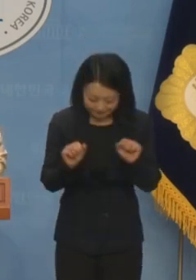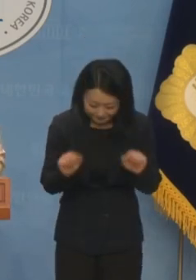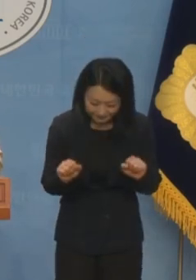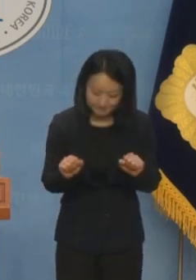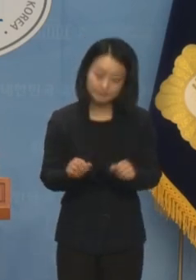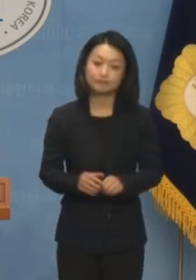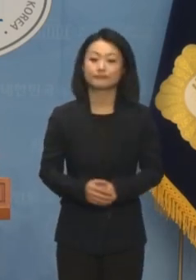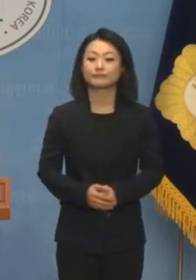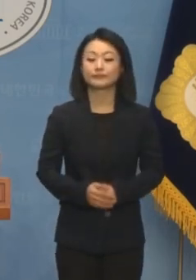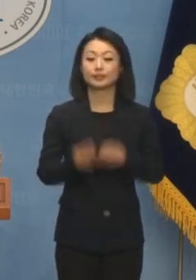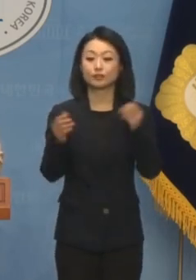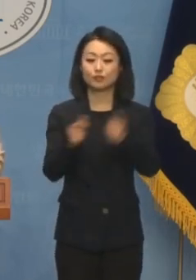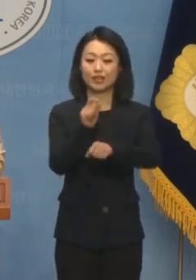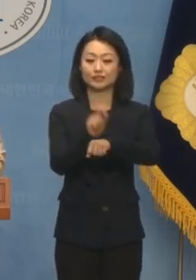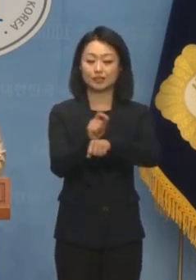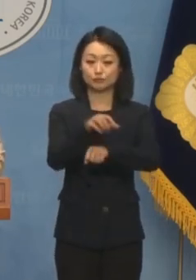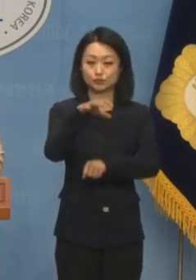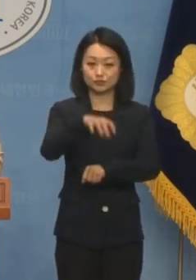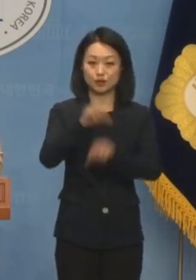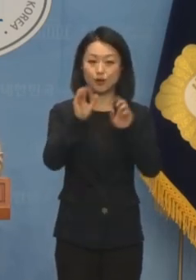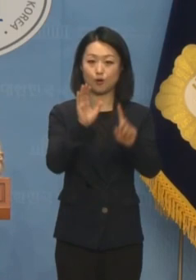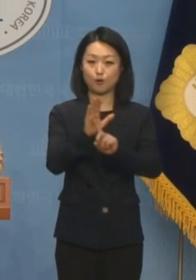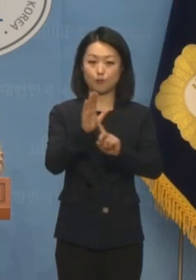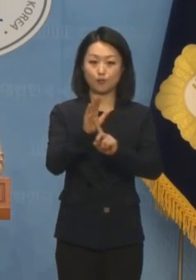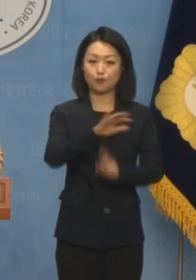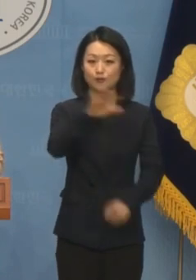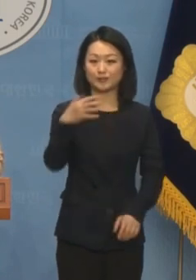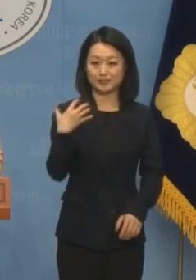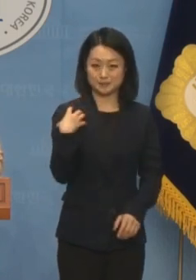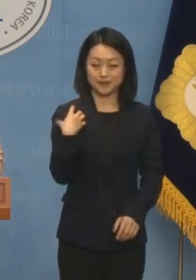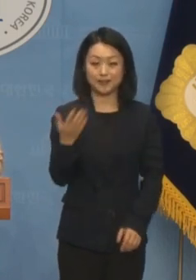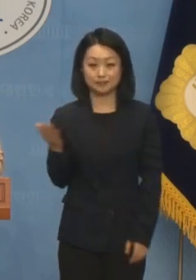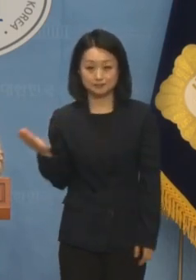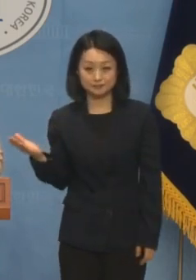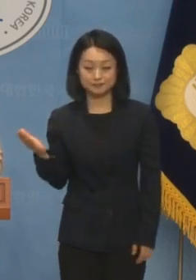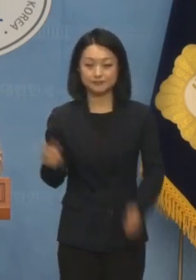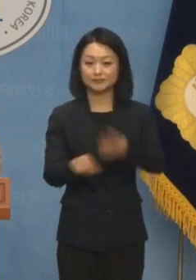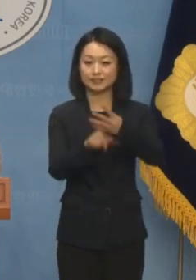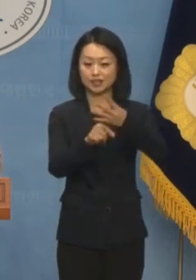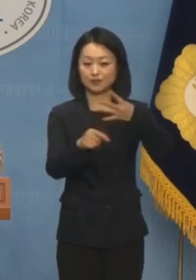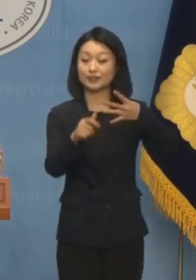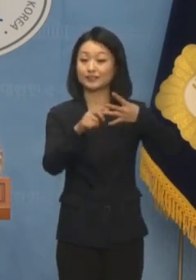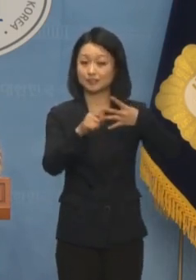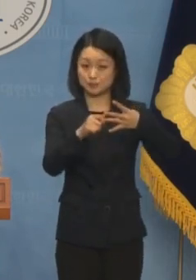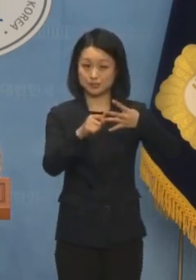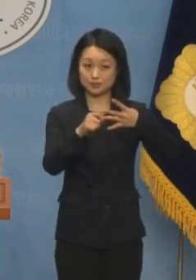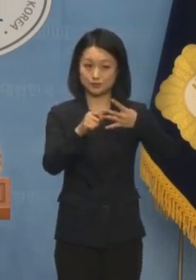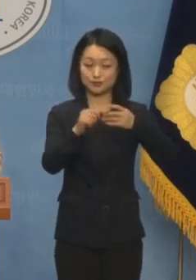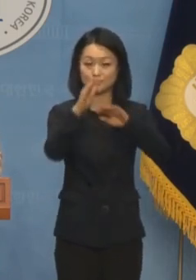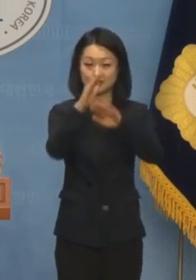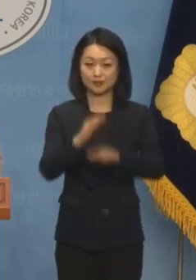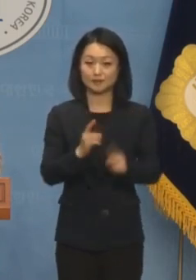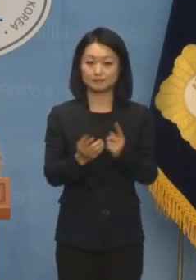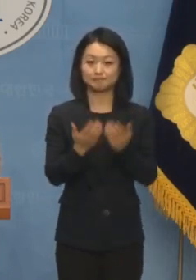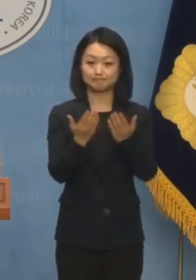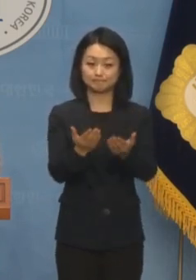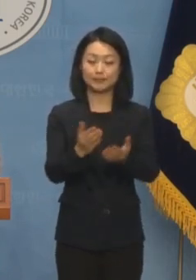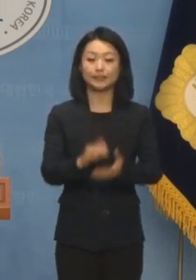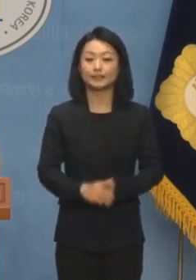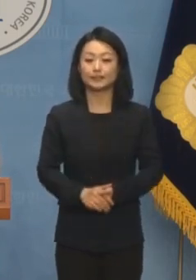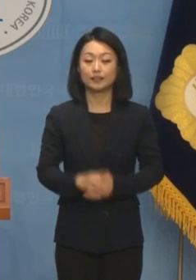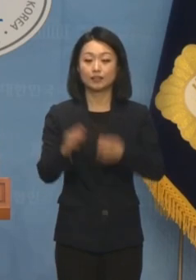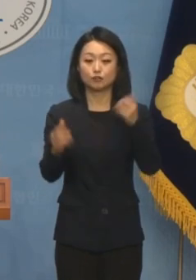안녕하십니까. 국회 사무처 공보기획관입니다. 4월 셋째 주 정례브리핑을 시작하겠습니다.